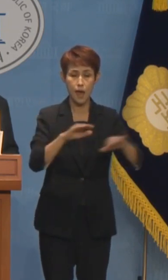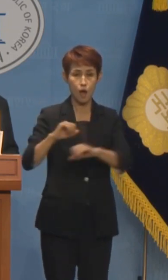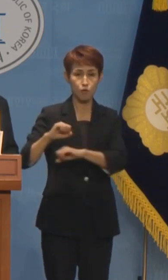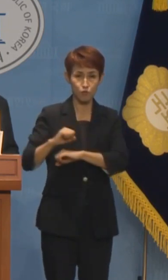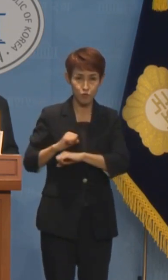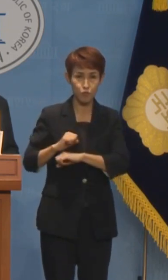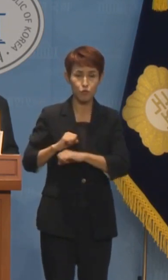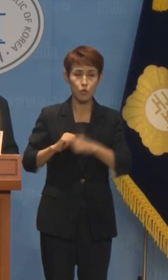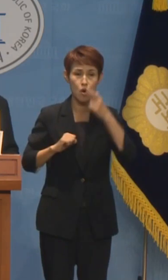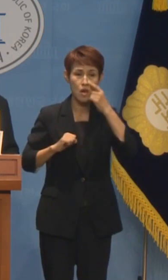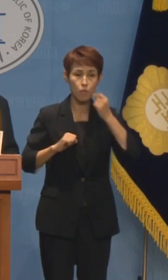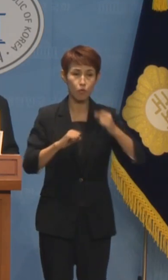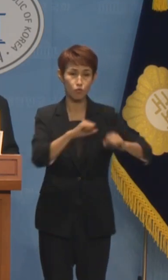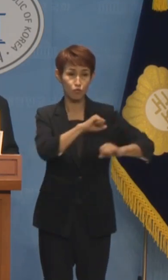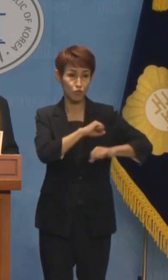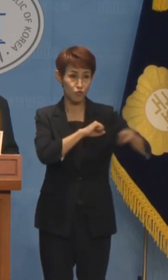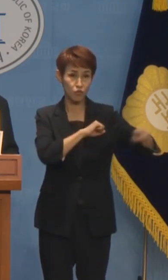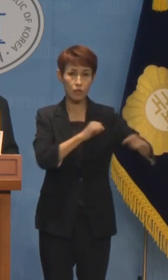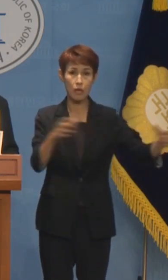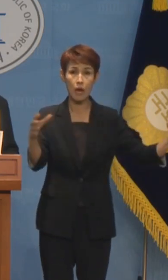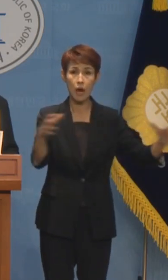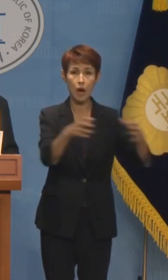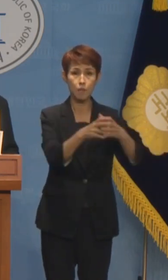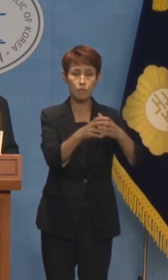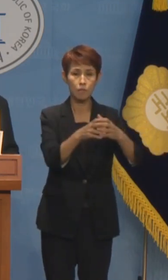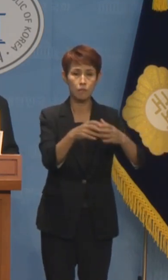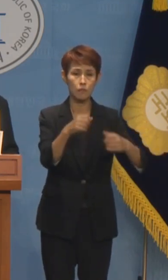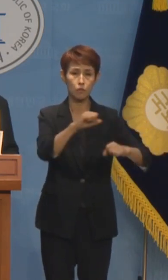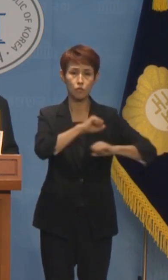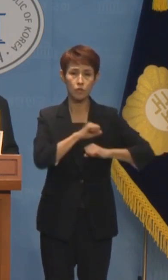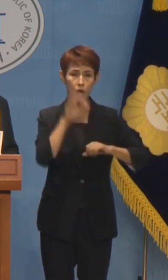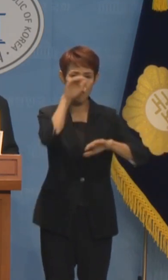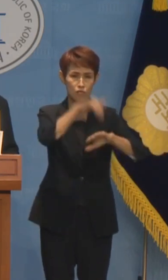자유대 해군이 합동 군사권을